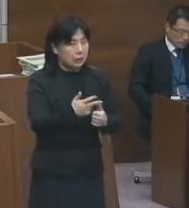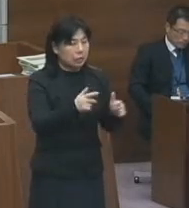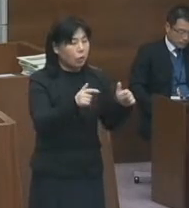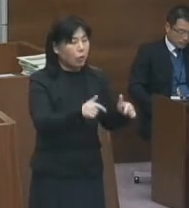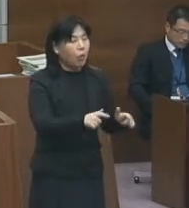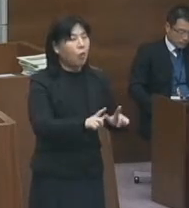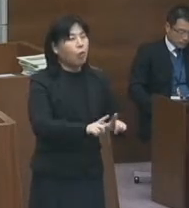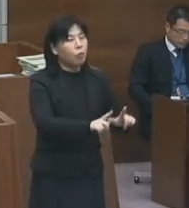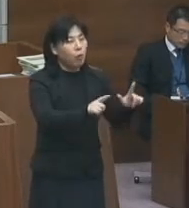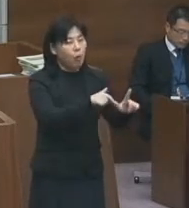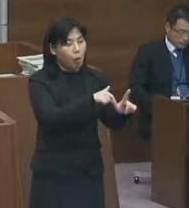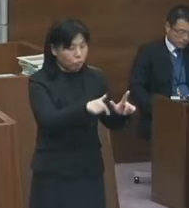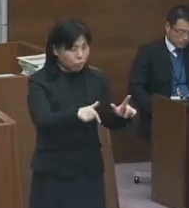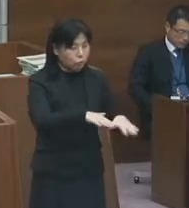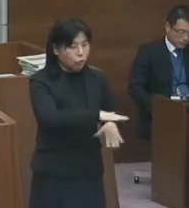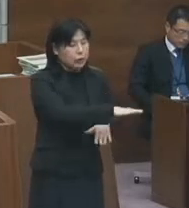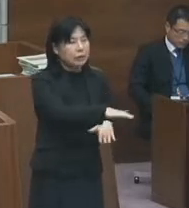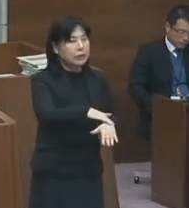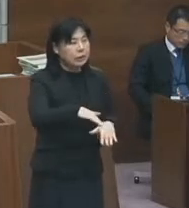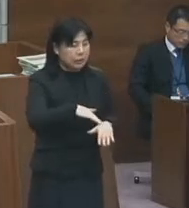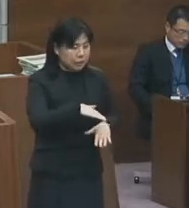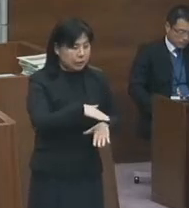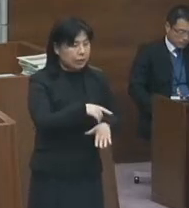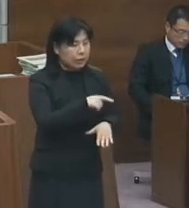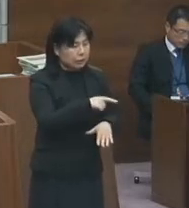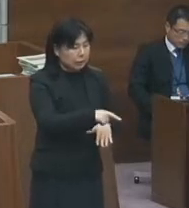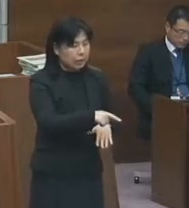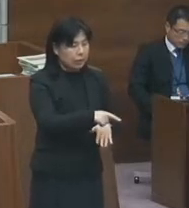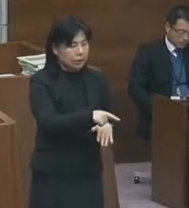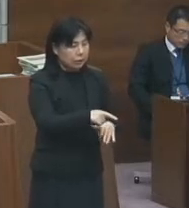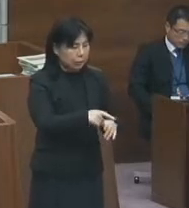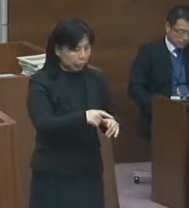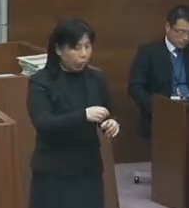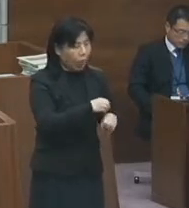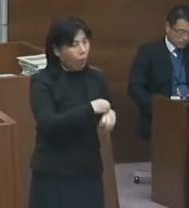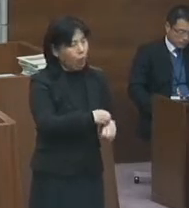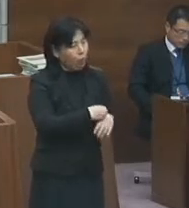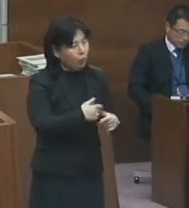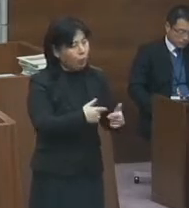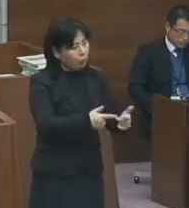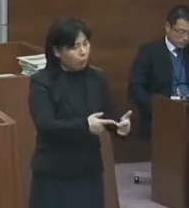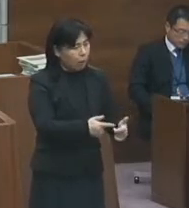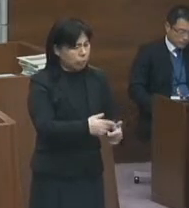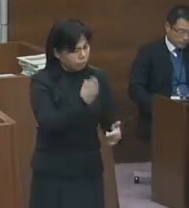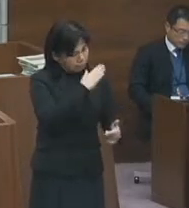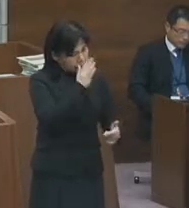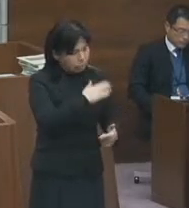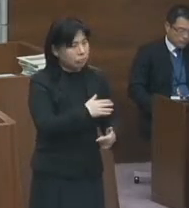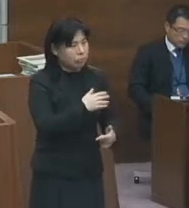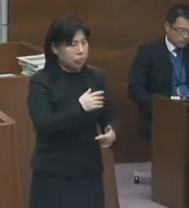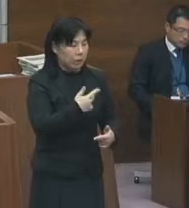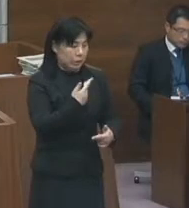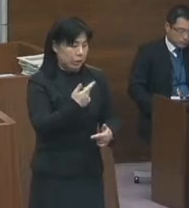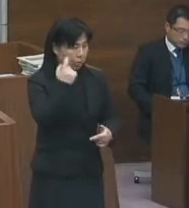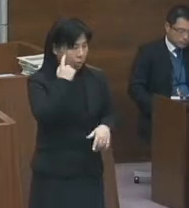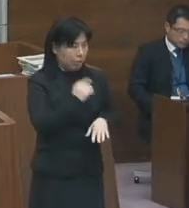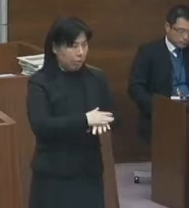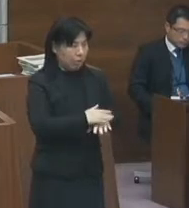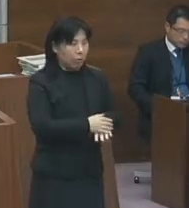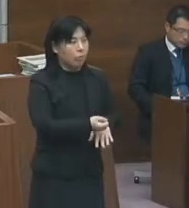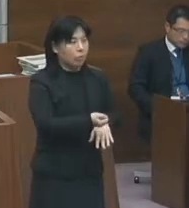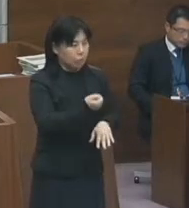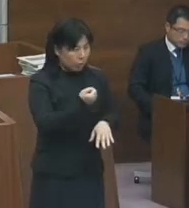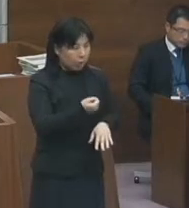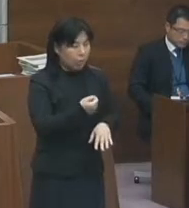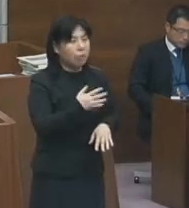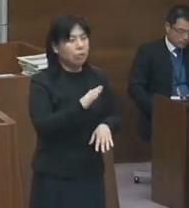バス路線整備については否定的な方針が示されていましたが、市民の要望は強く、この際検討